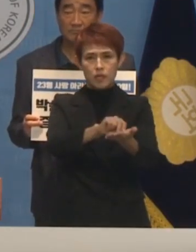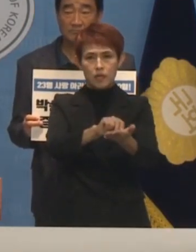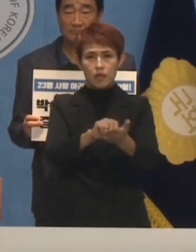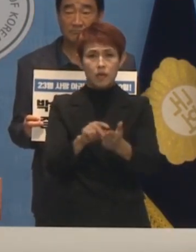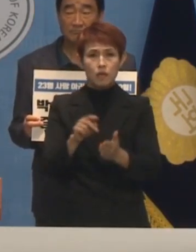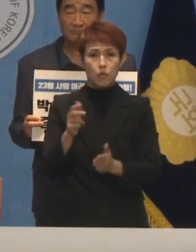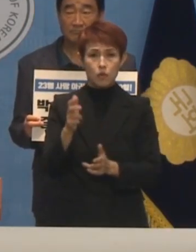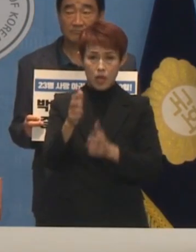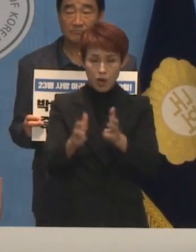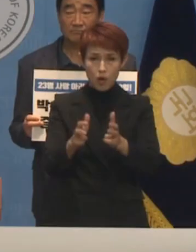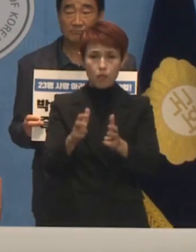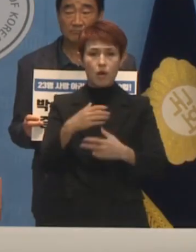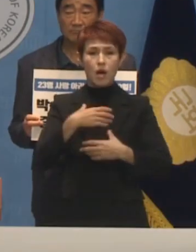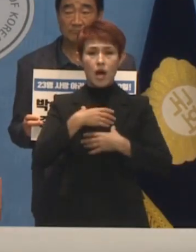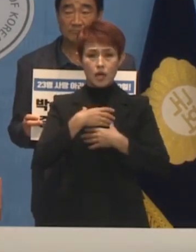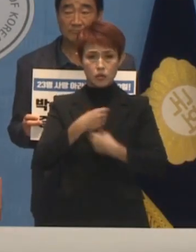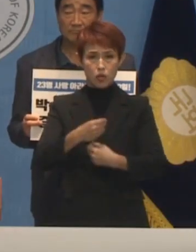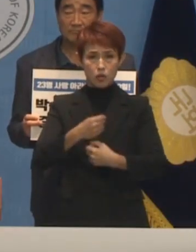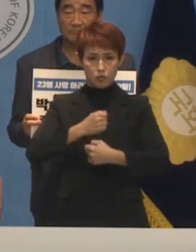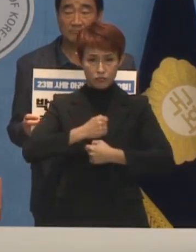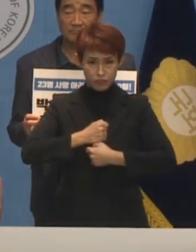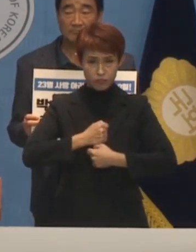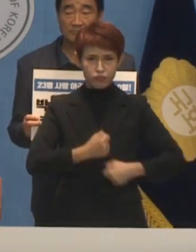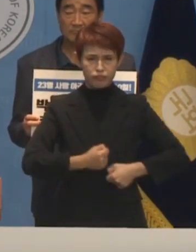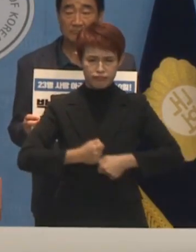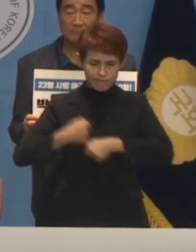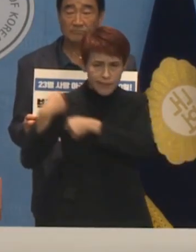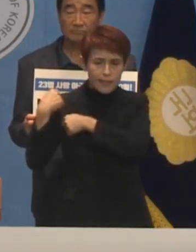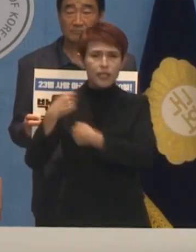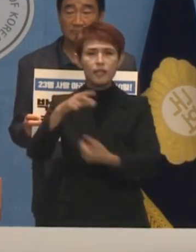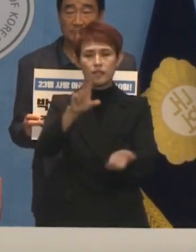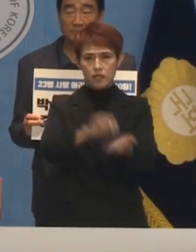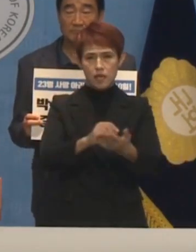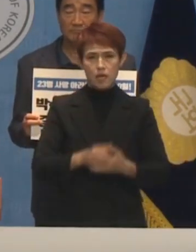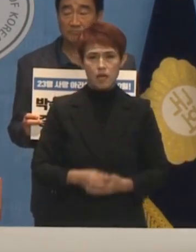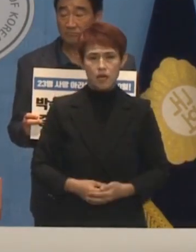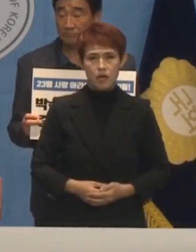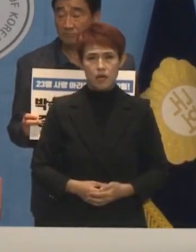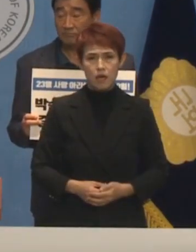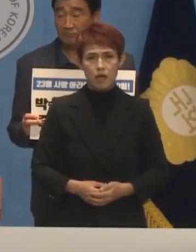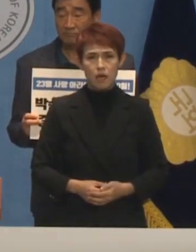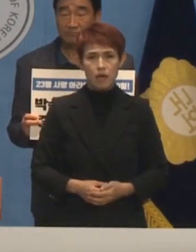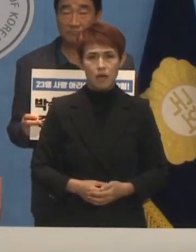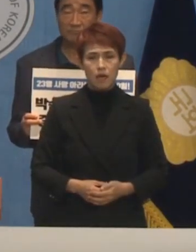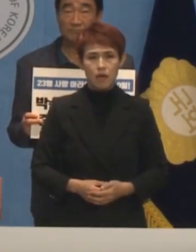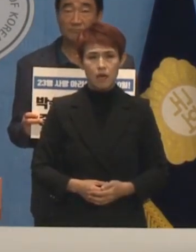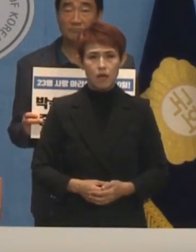및 보건안전 의무 미행, 그리고 건축물을